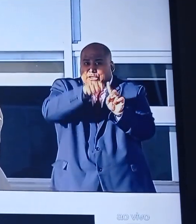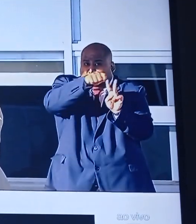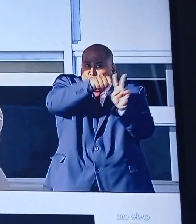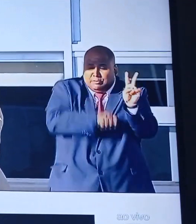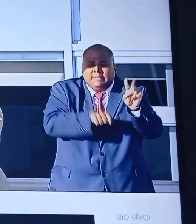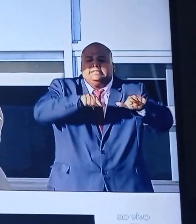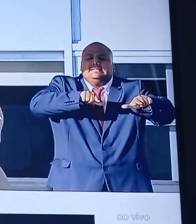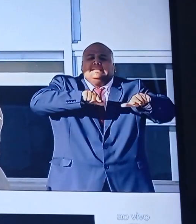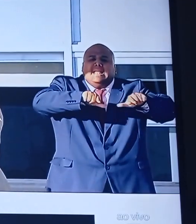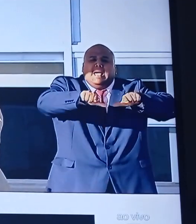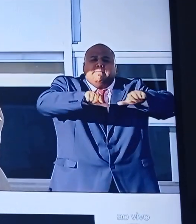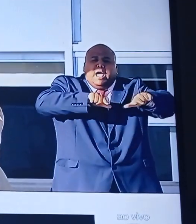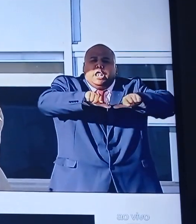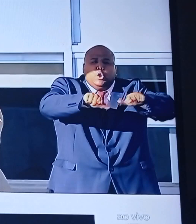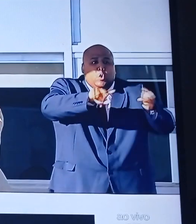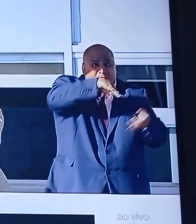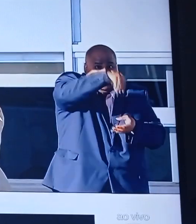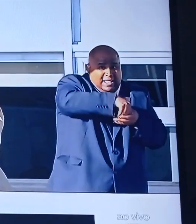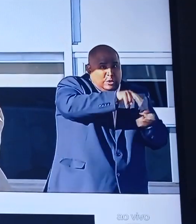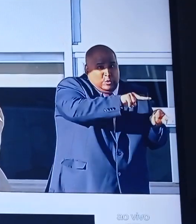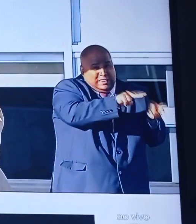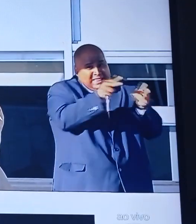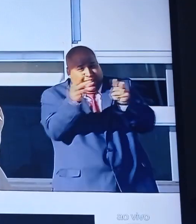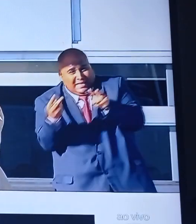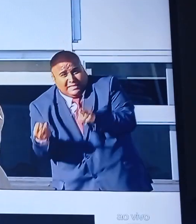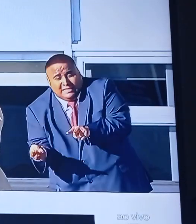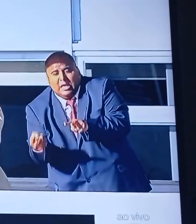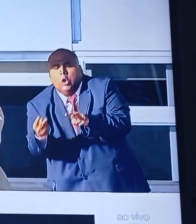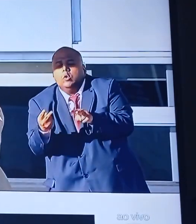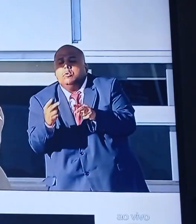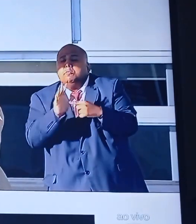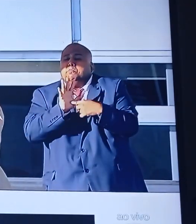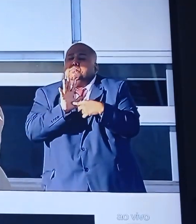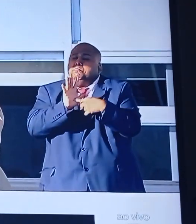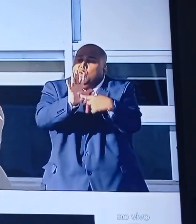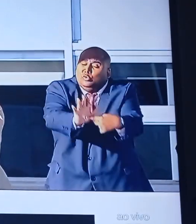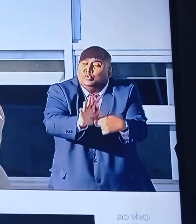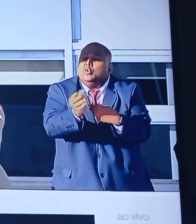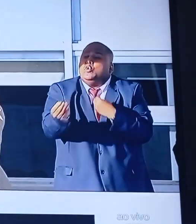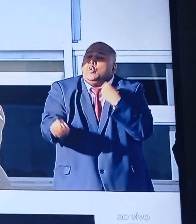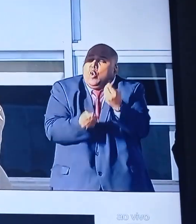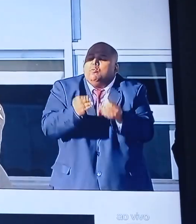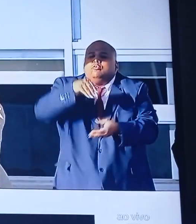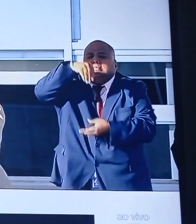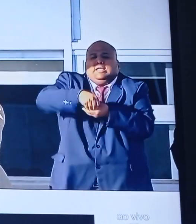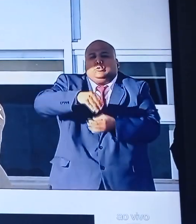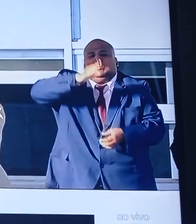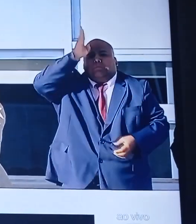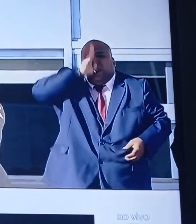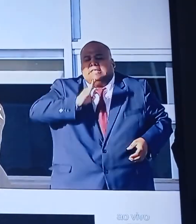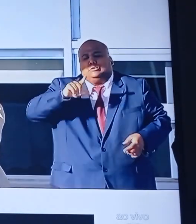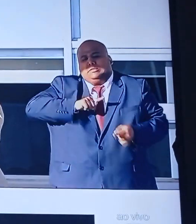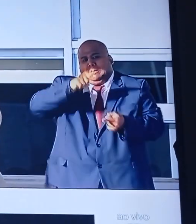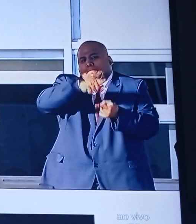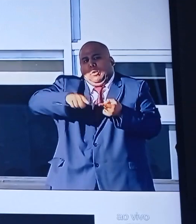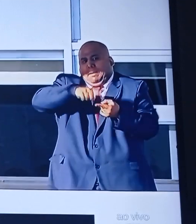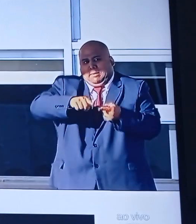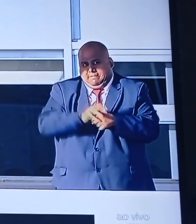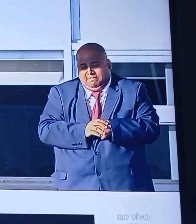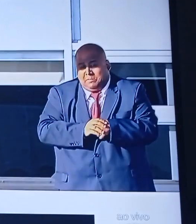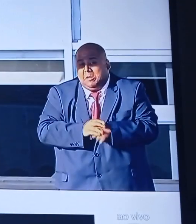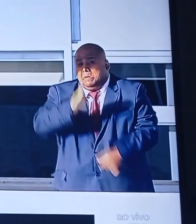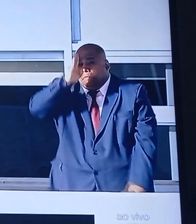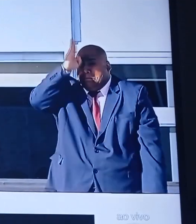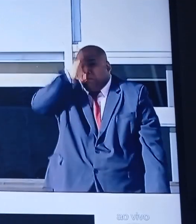nas entranhas do governo anterior, trouxeram a público a real dimensão da tragédia. O que o povo